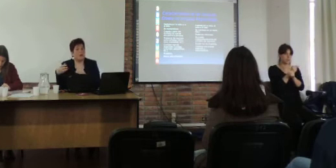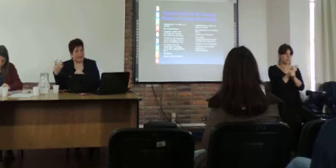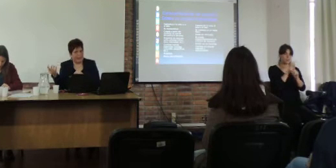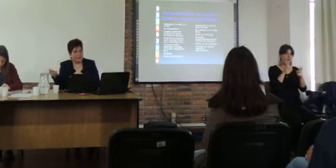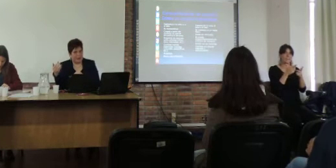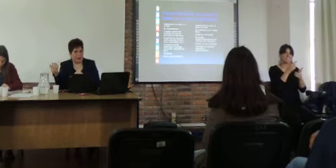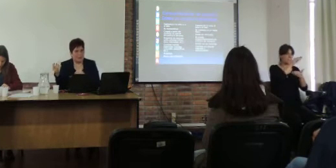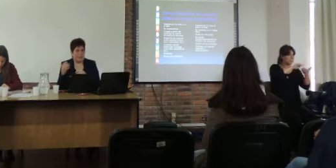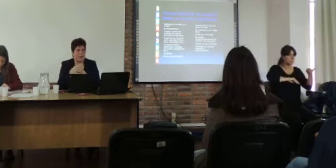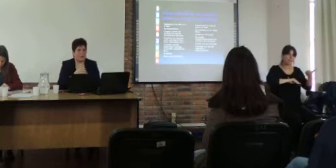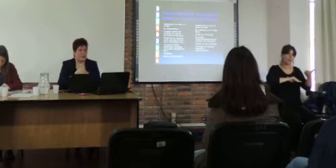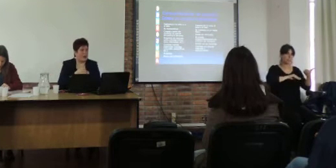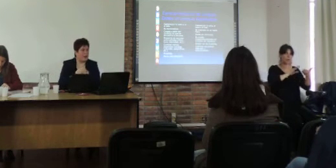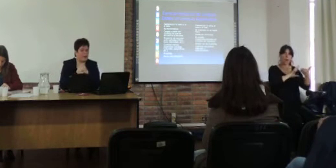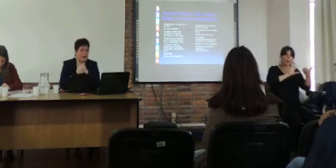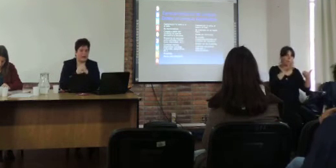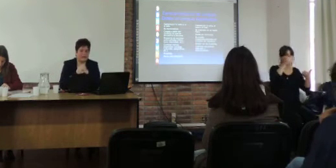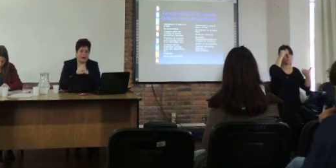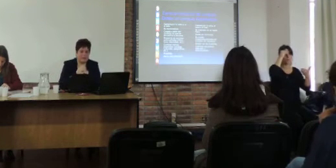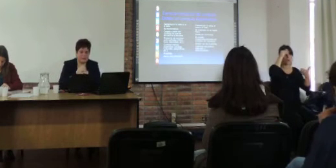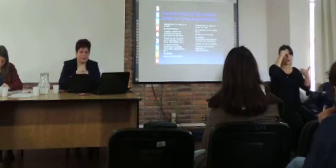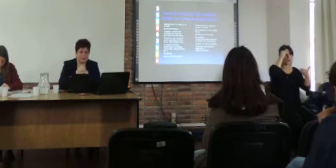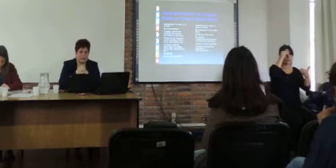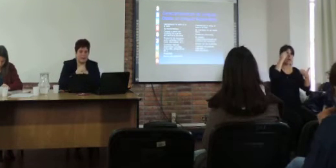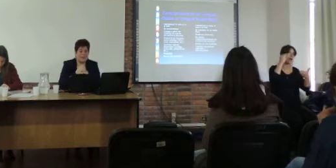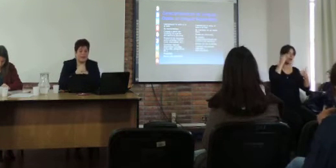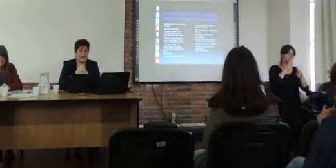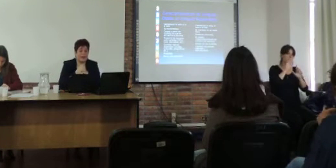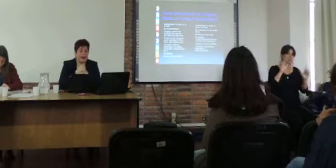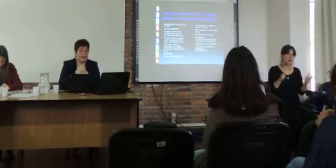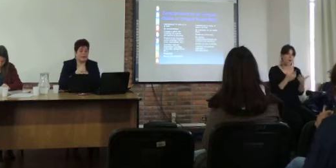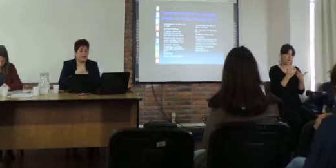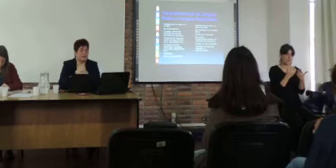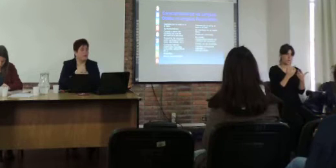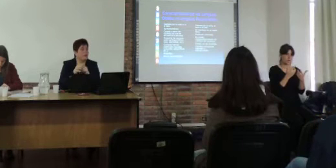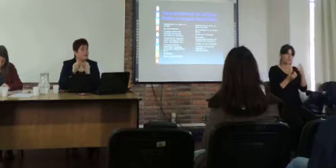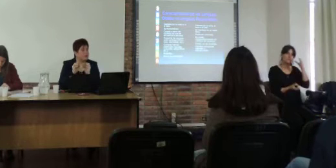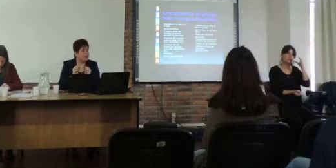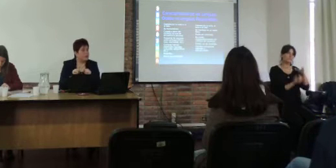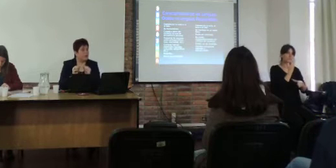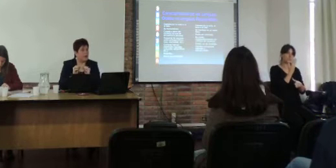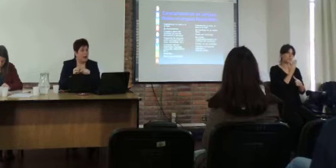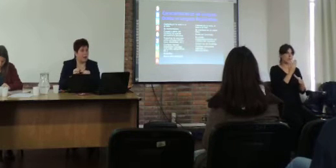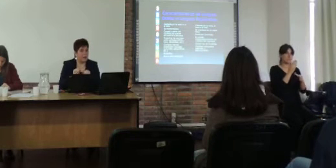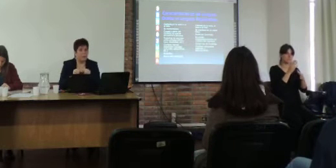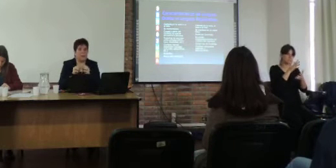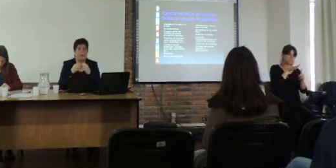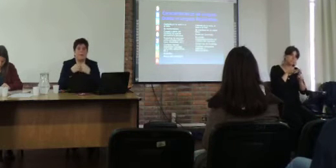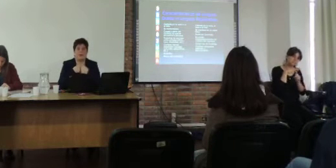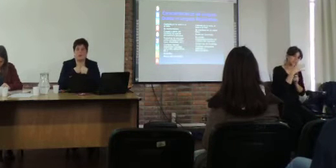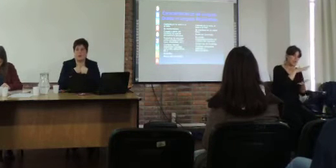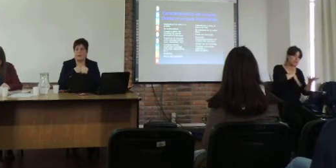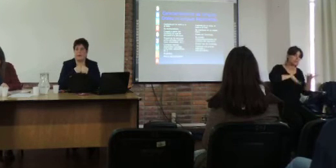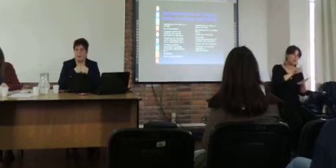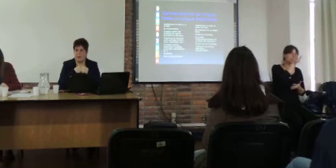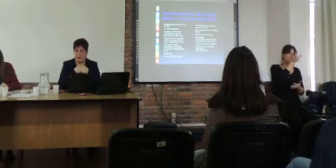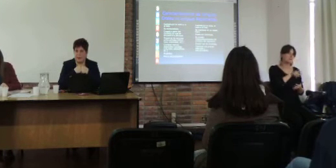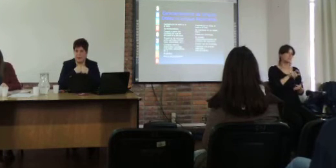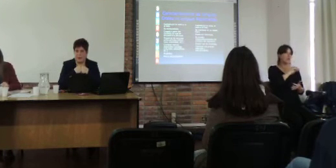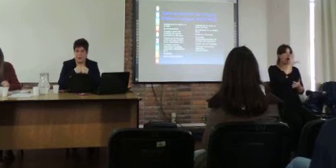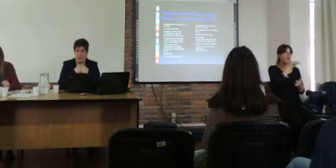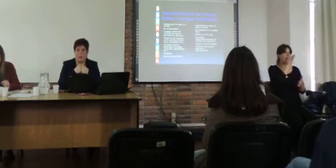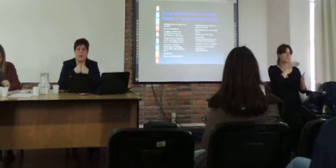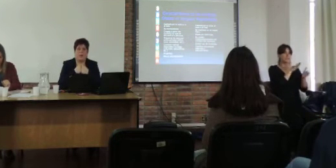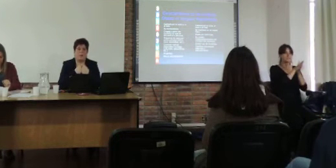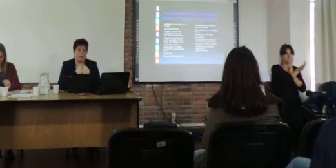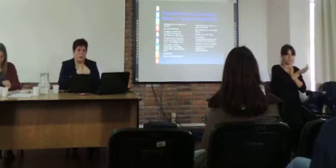no tienen ningún registro. Ahora vamos a ver lo que son las lenguas registrables, ¿sí? Son creadas a partir de un contexto dado y por una persona